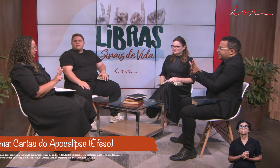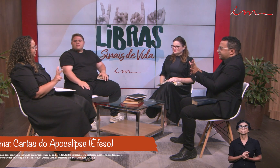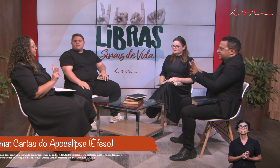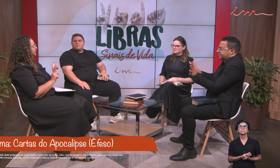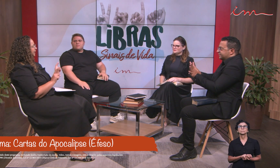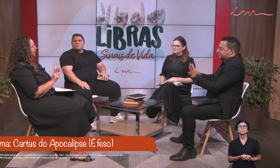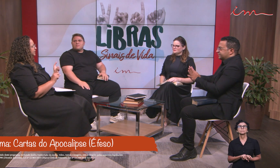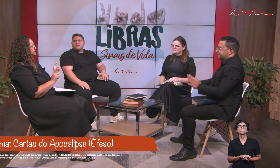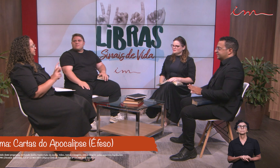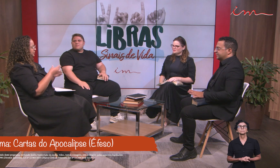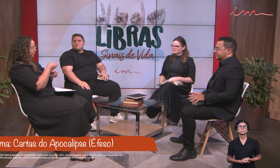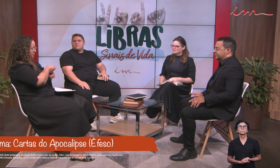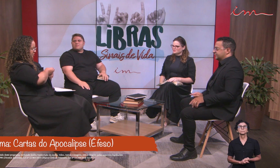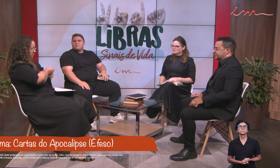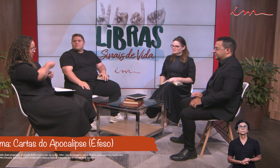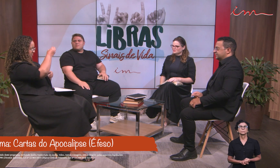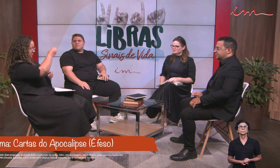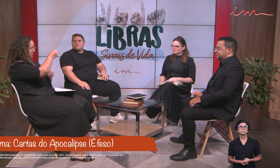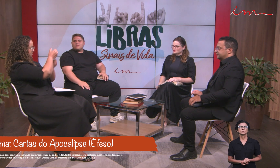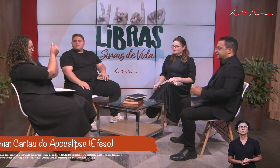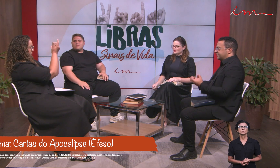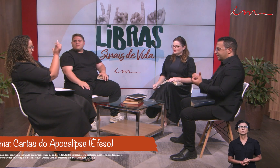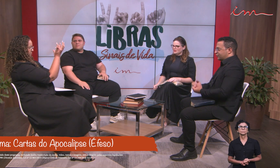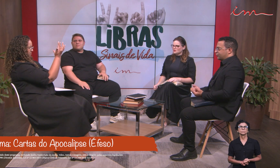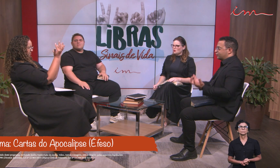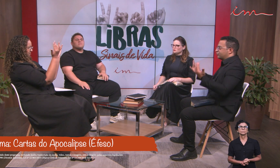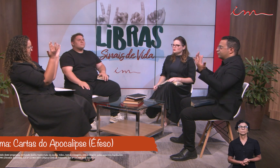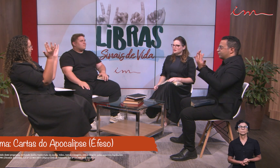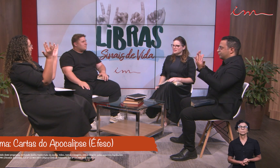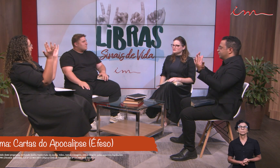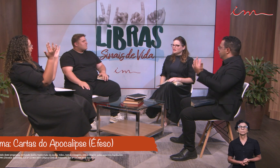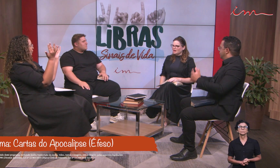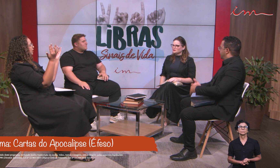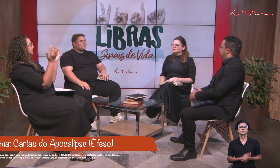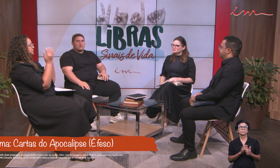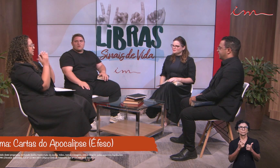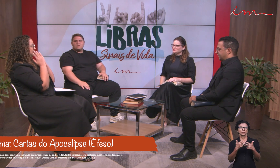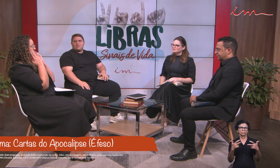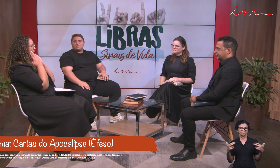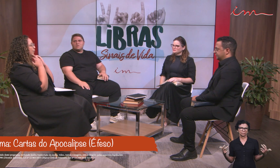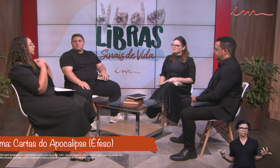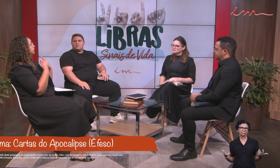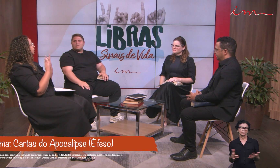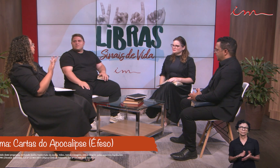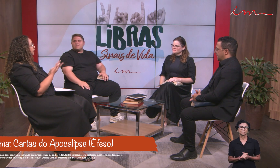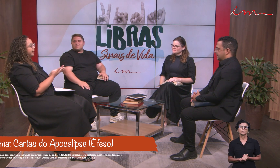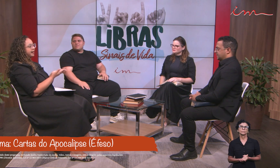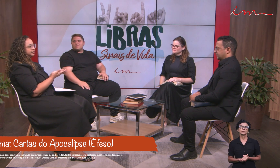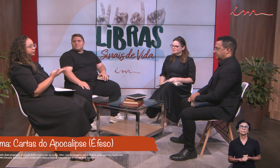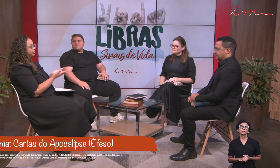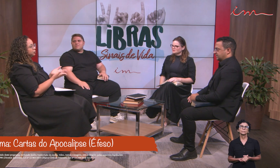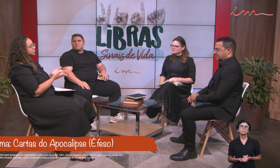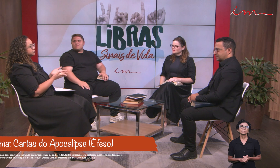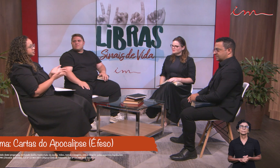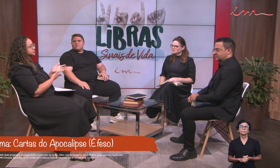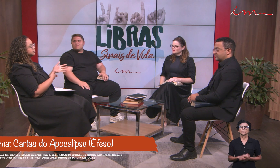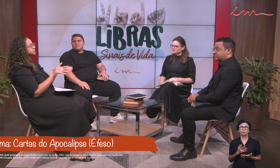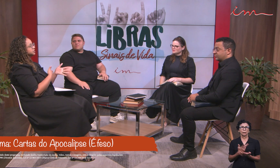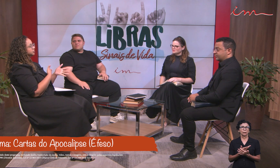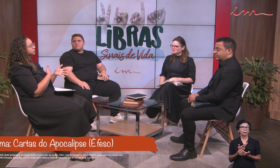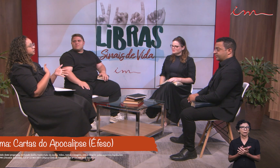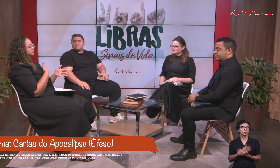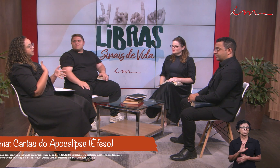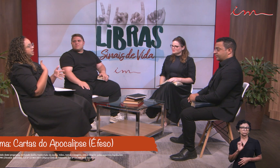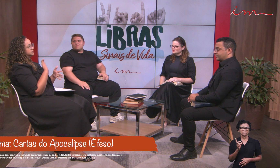7. gente, e tem esse de. Esse é como um É classificador. um classificador classificador. que não está errado, viu, irmãos? Nós